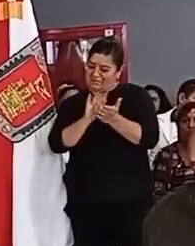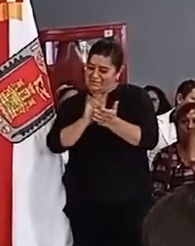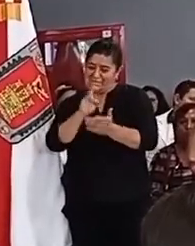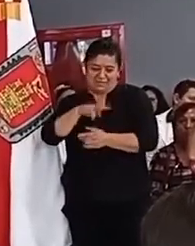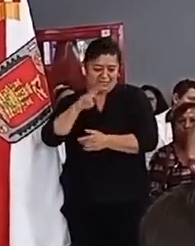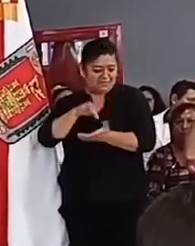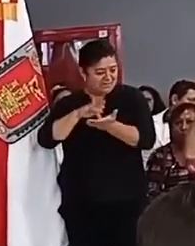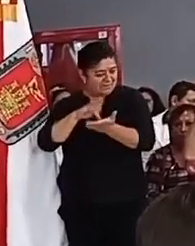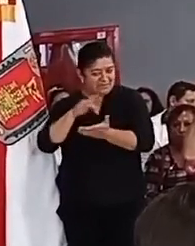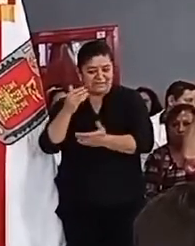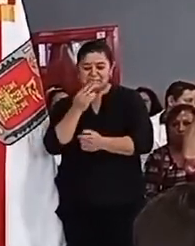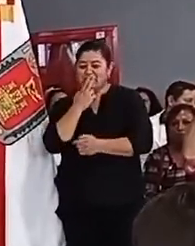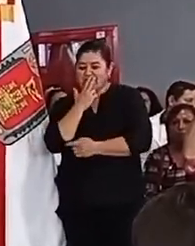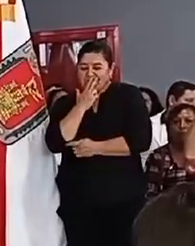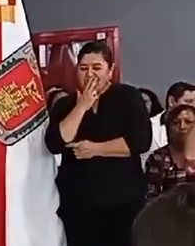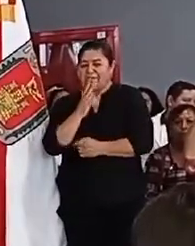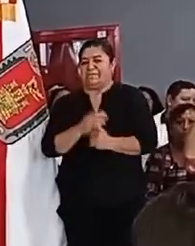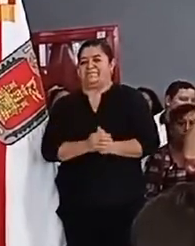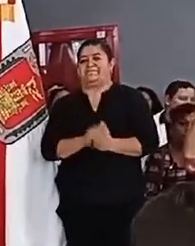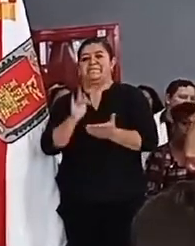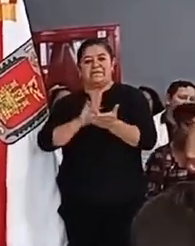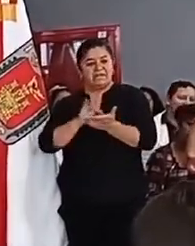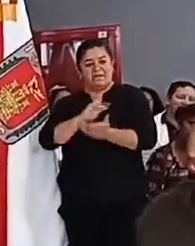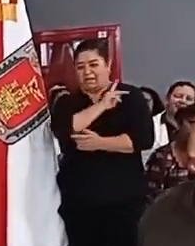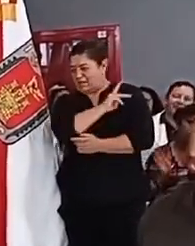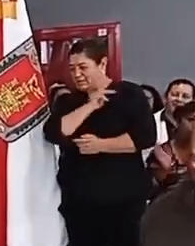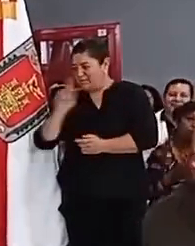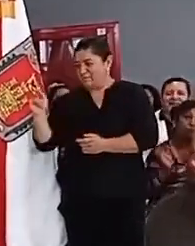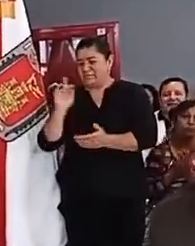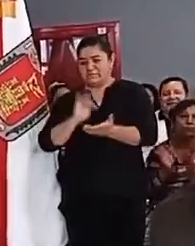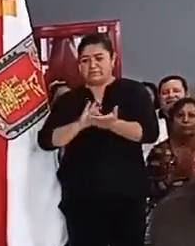agradecimiento Gracias a todos